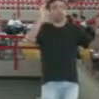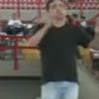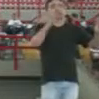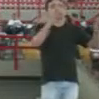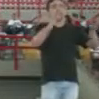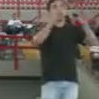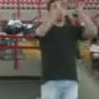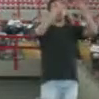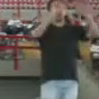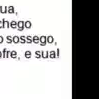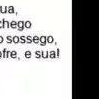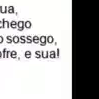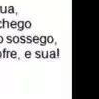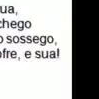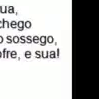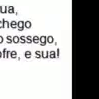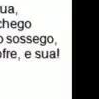polos da frase.